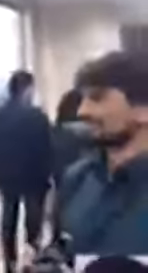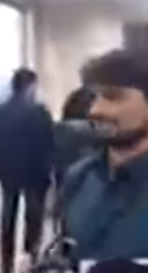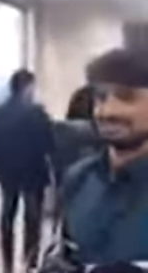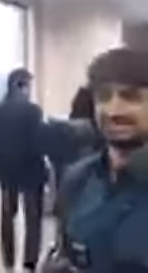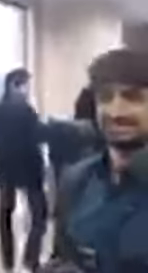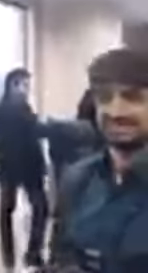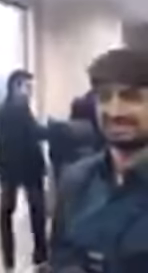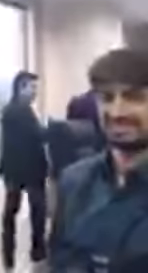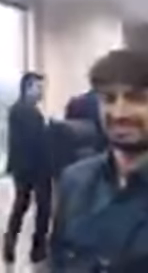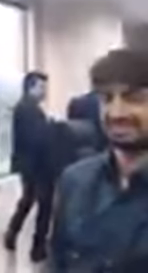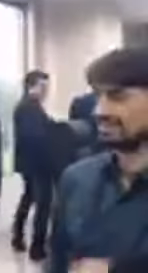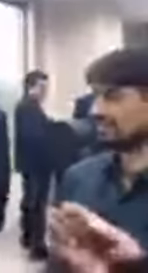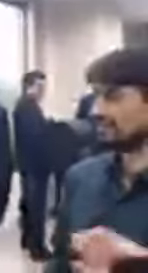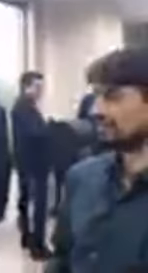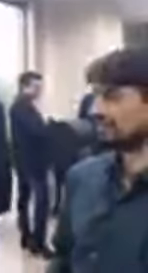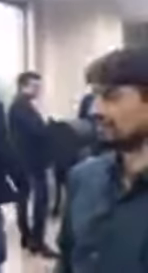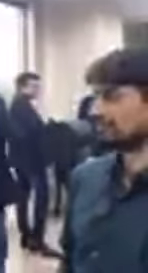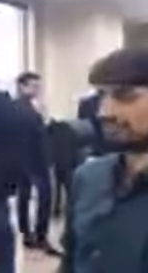o prefeito